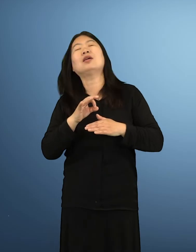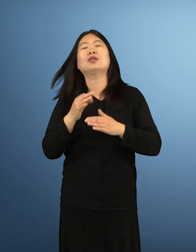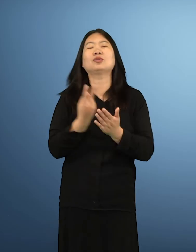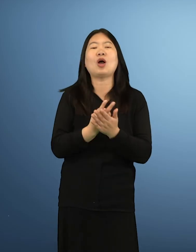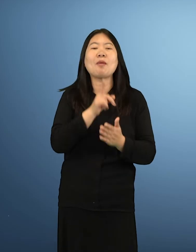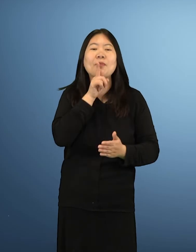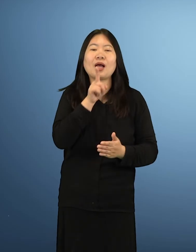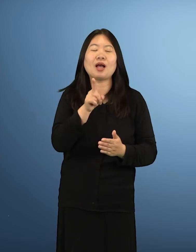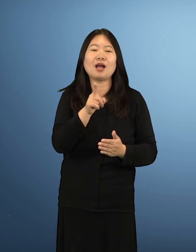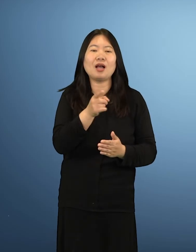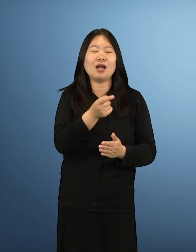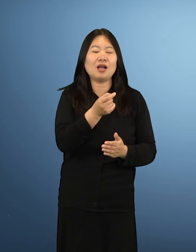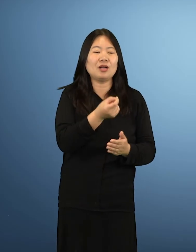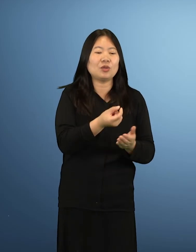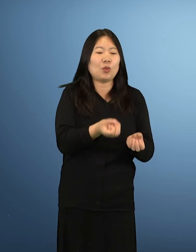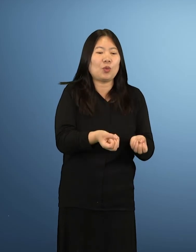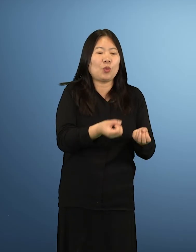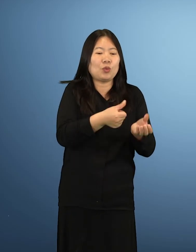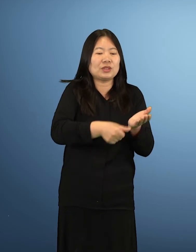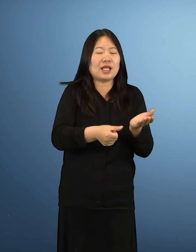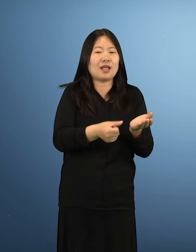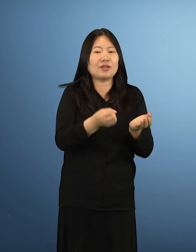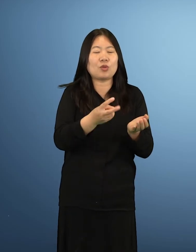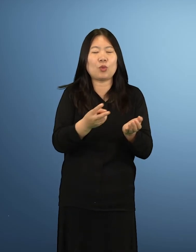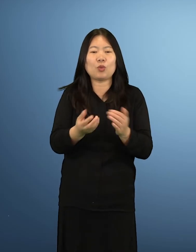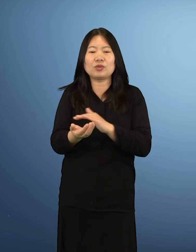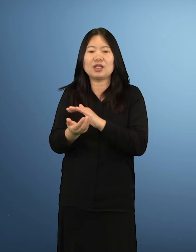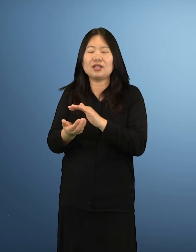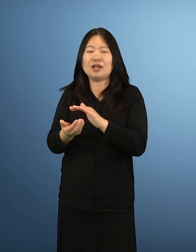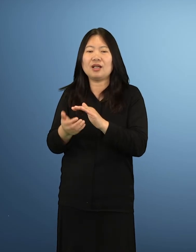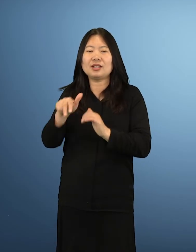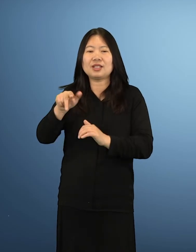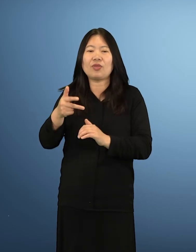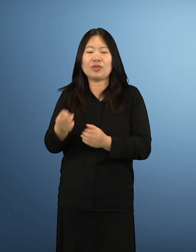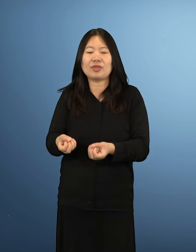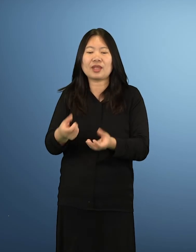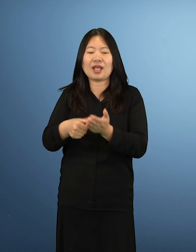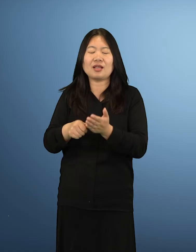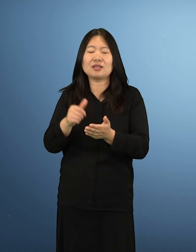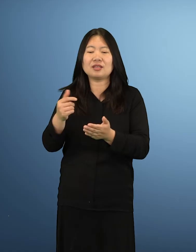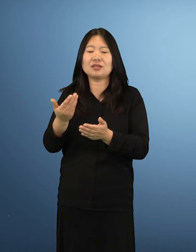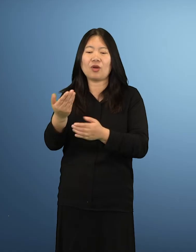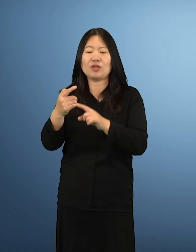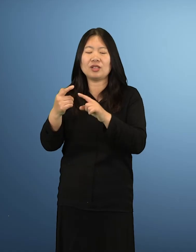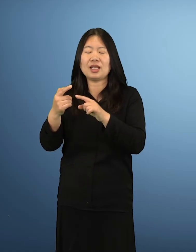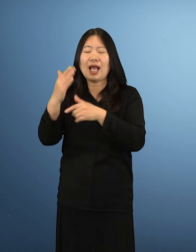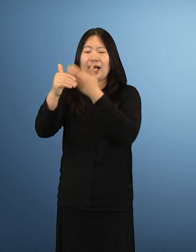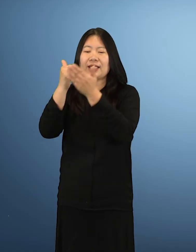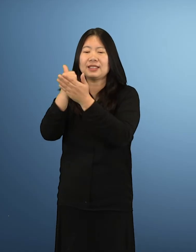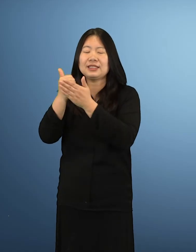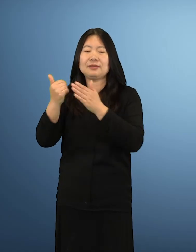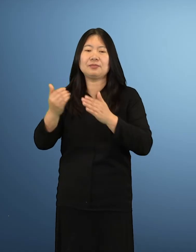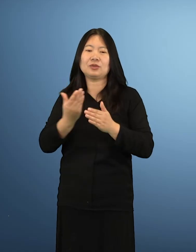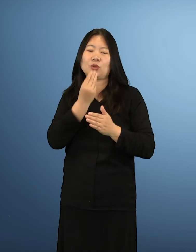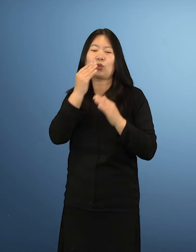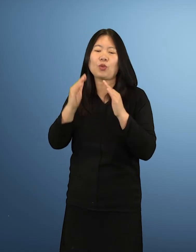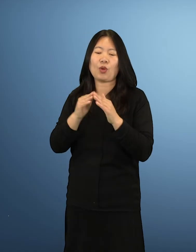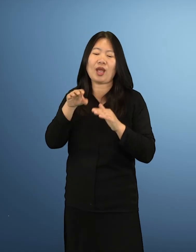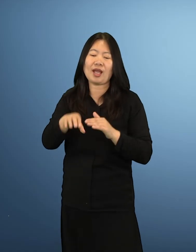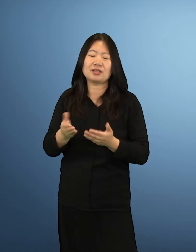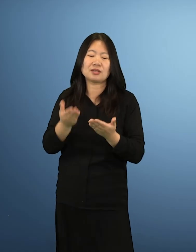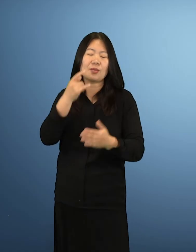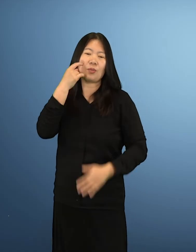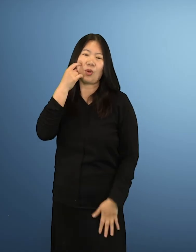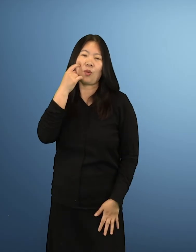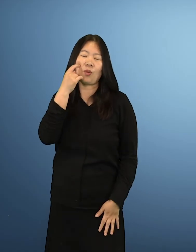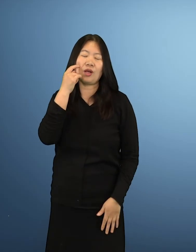소제와 전제를 너희 하나님의 성전에서 드리지 못함이로다. 성전,